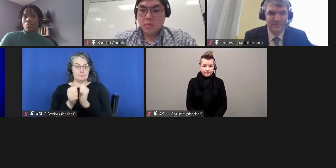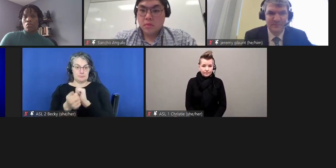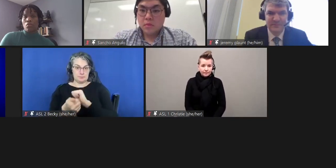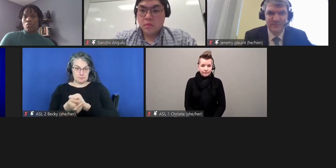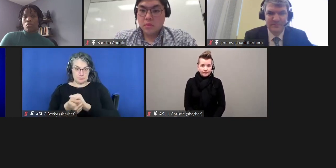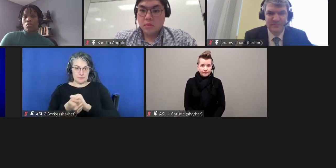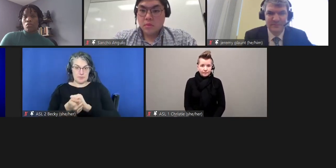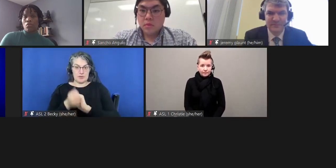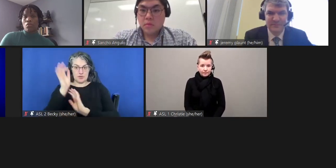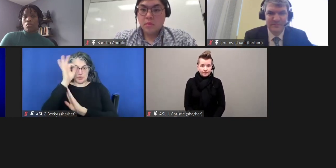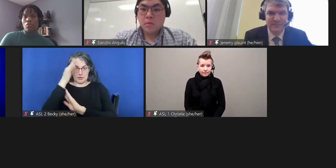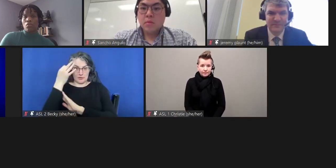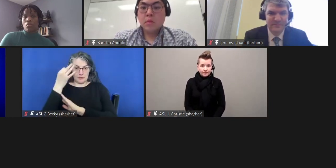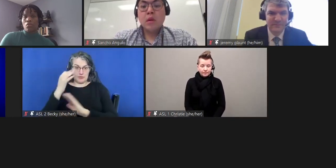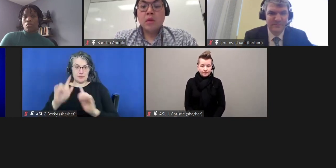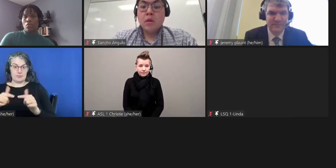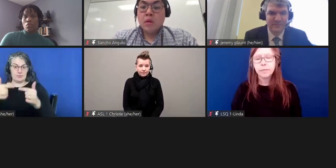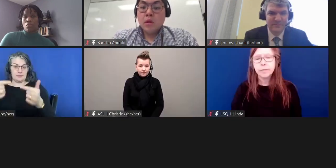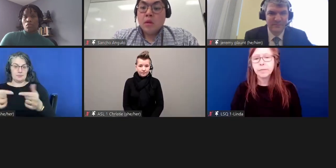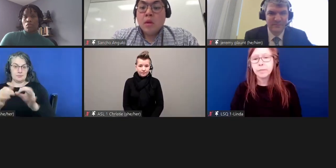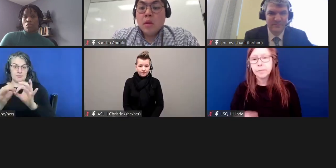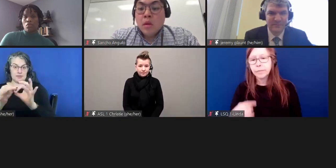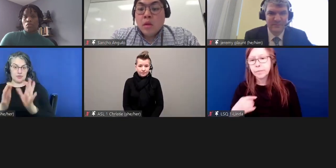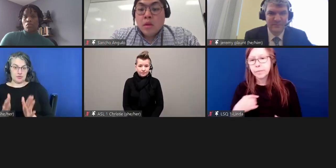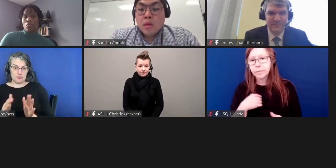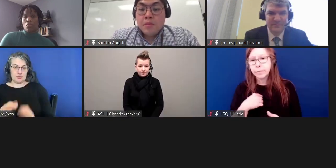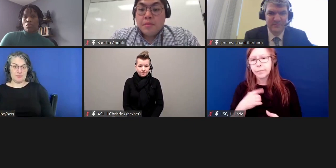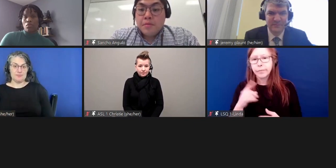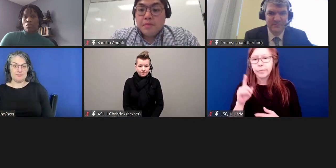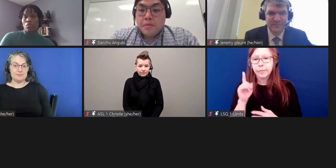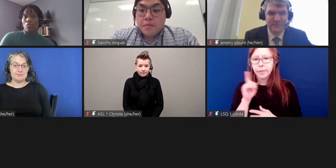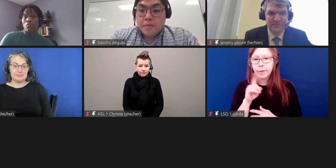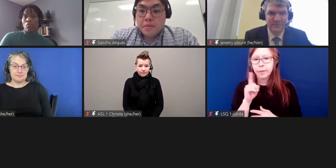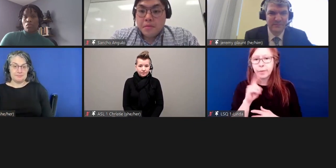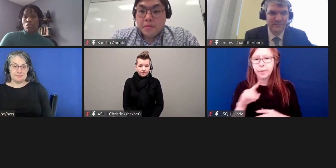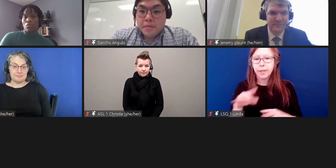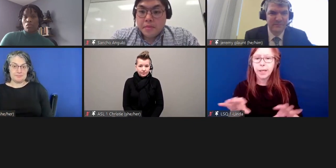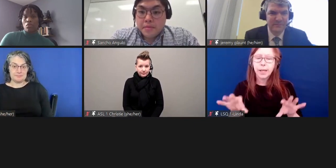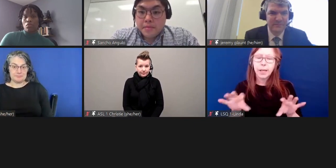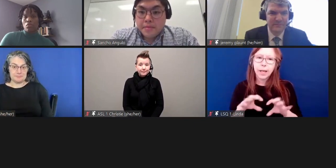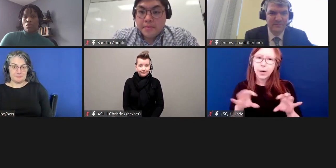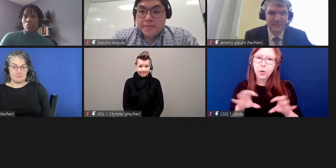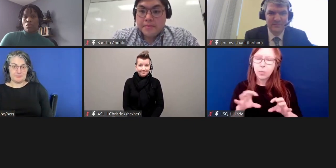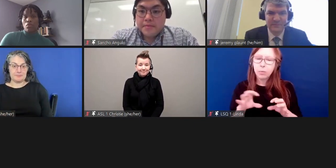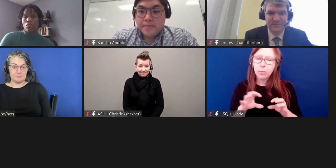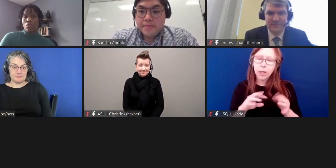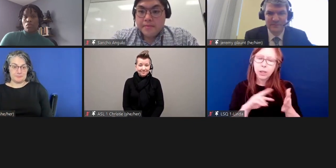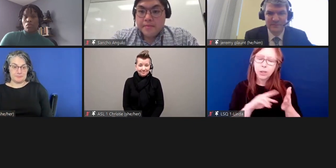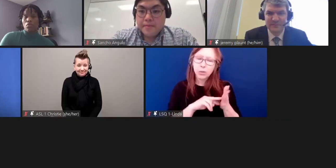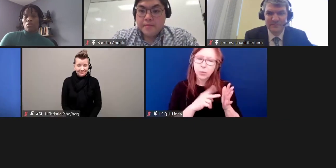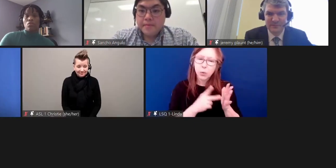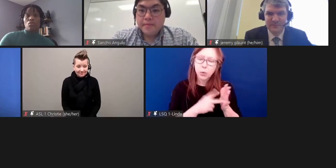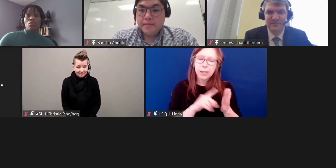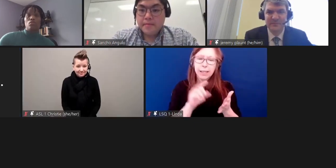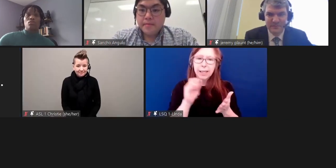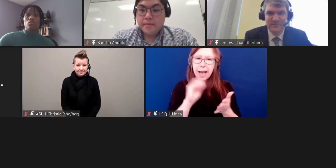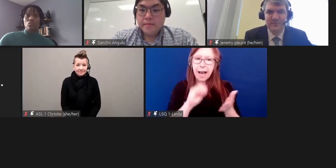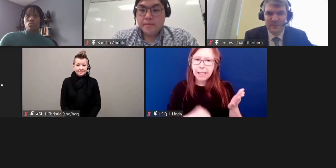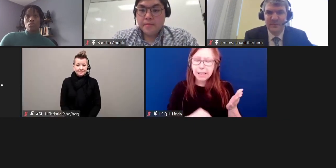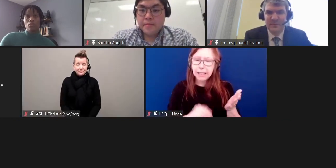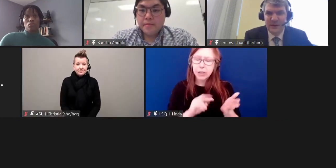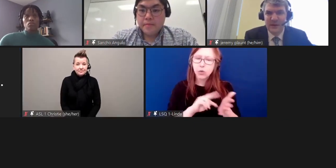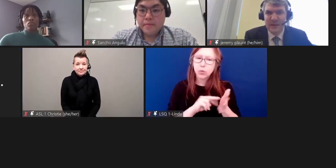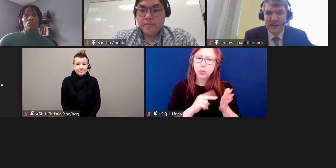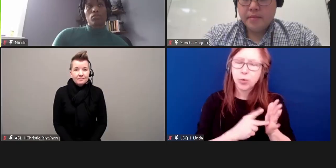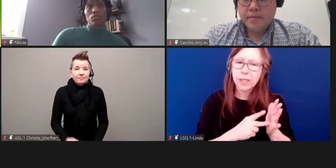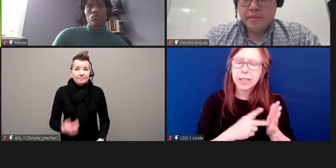Je n'ai pas pu accomplir ce que je devais accomplir. Je n'ai pas pu publier les articles que j'aurais dû publier, les études que je